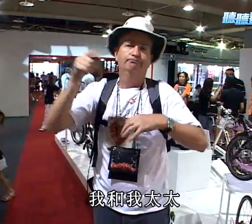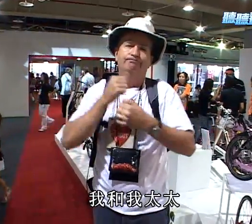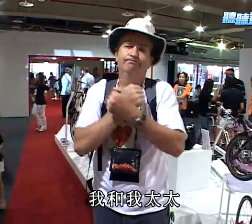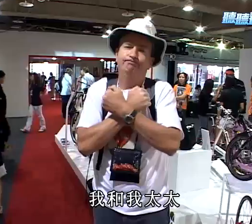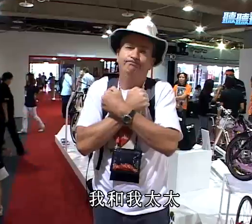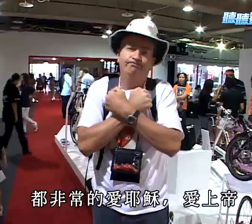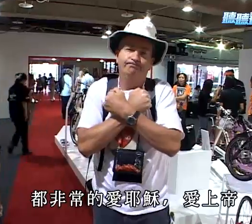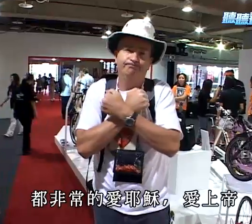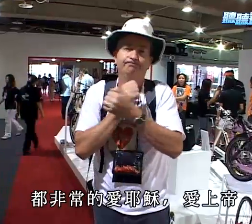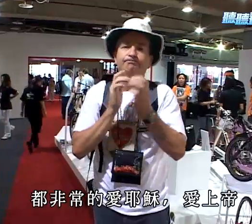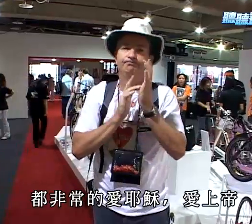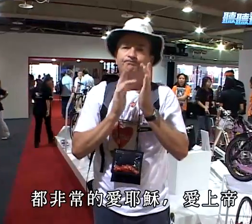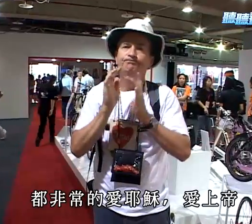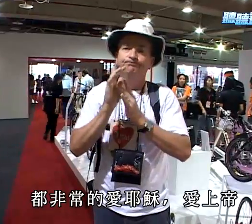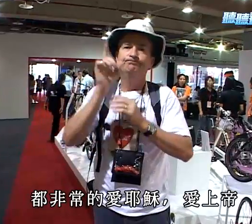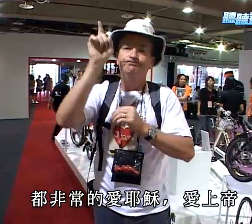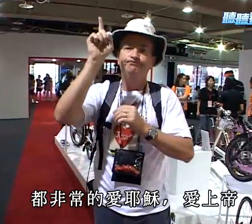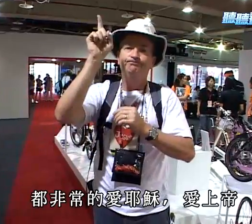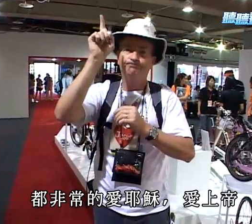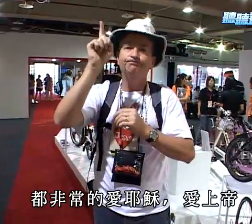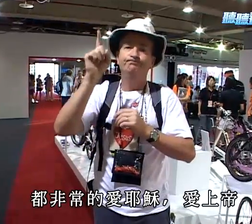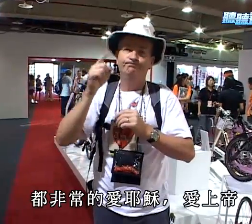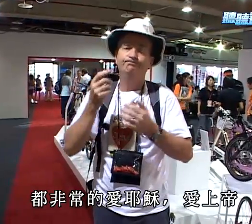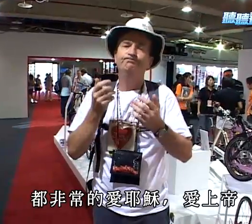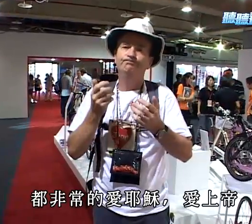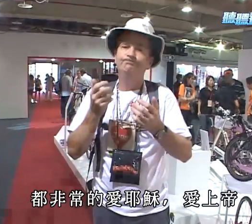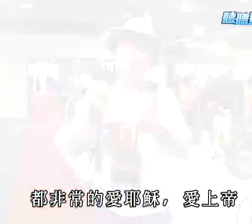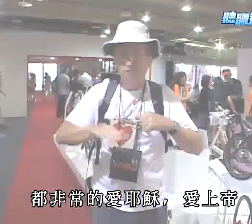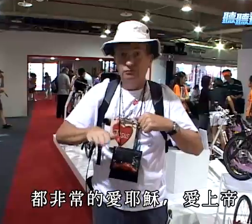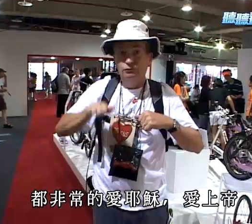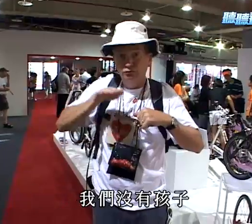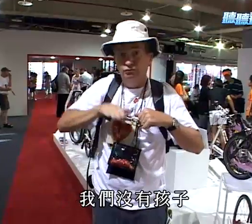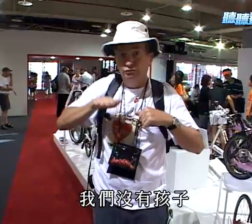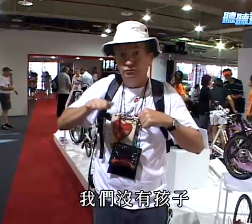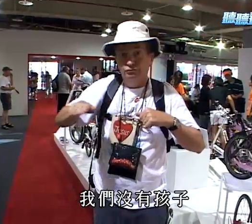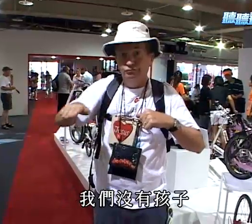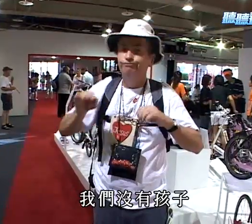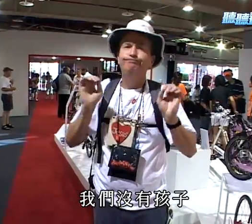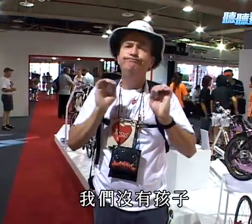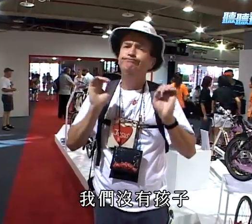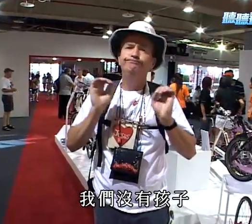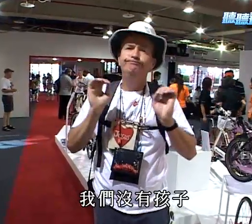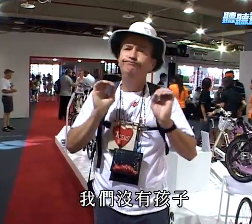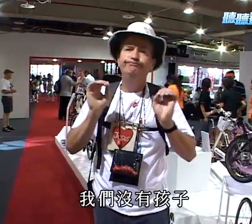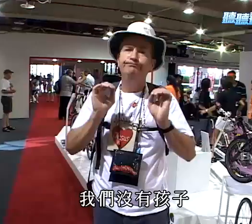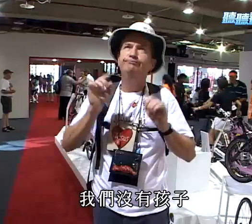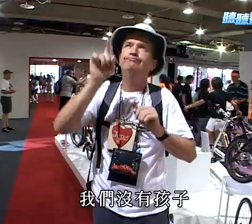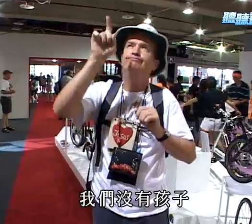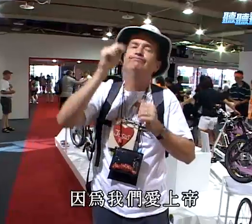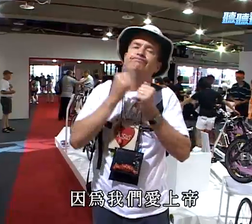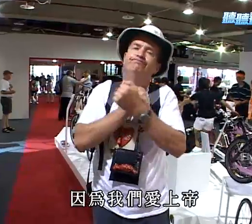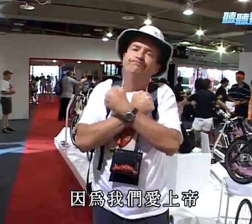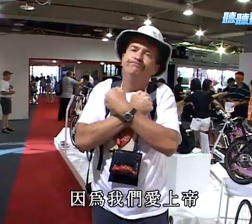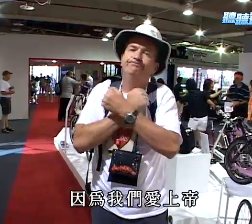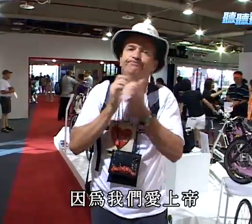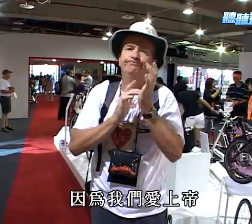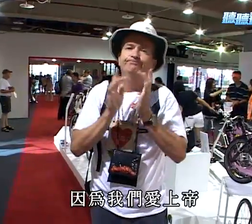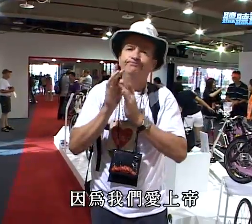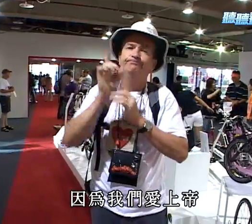太都非常的爱耶稣，爱上帝。我们没有孩子，因为我们爱上帝，他